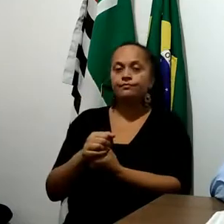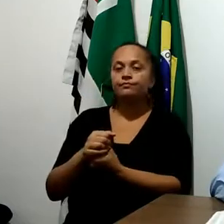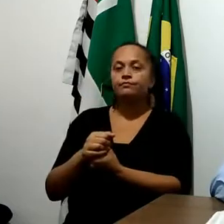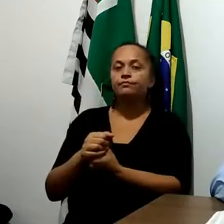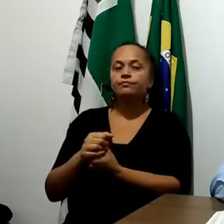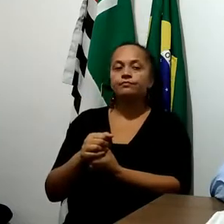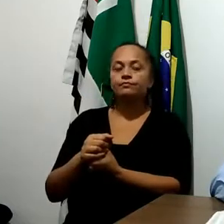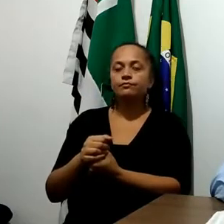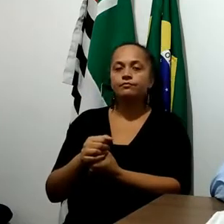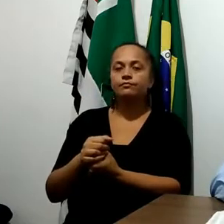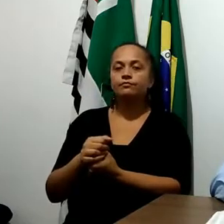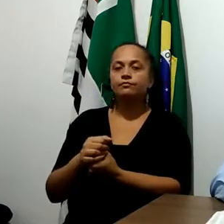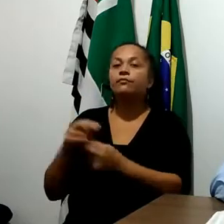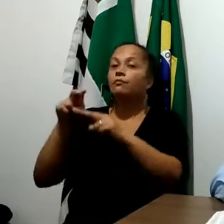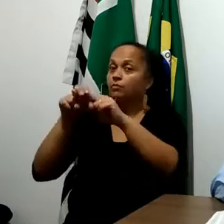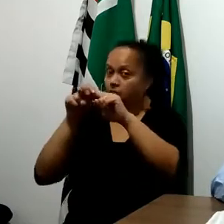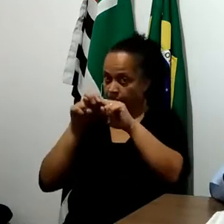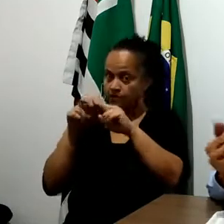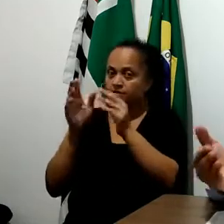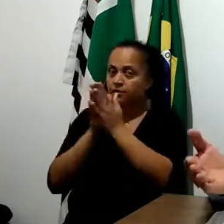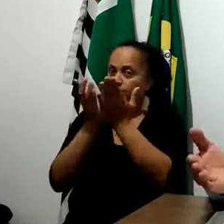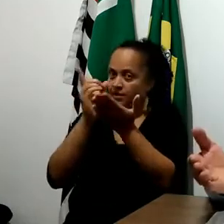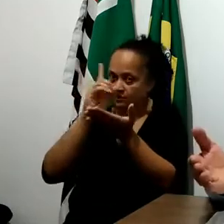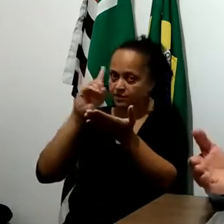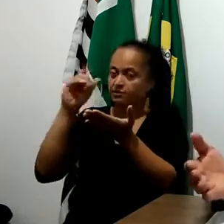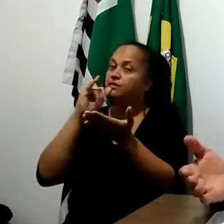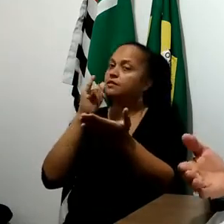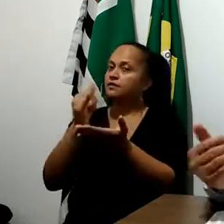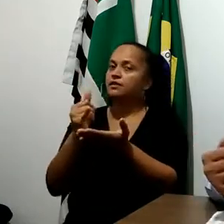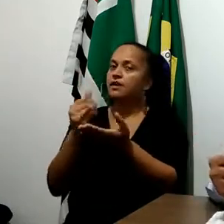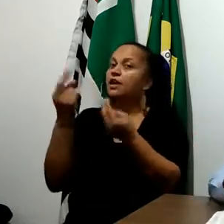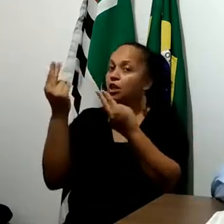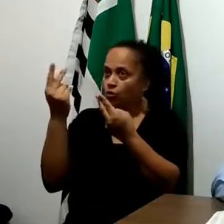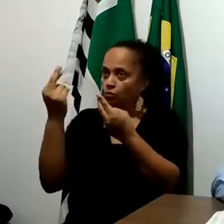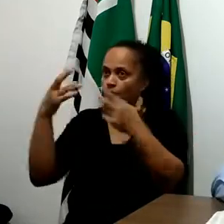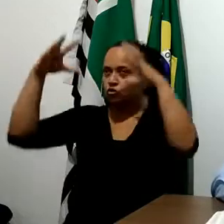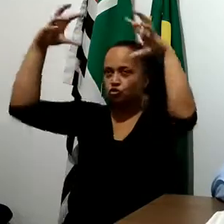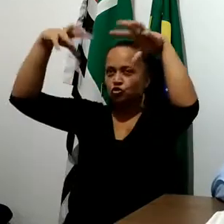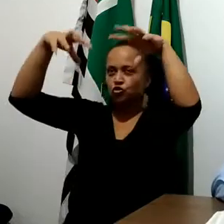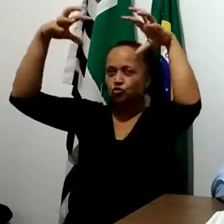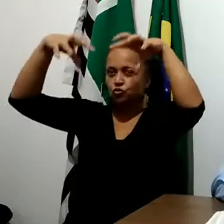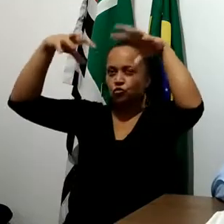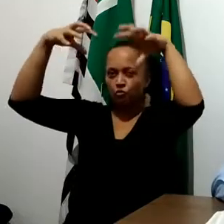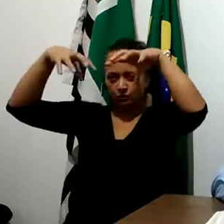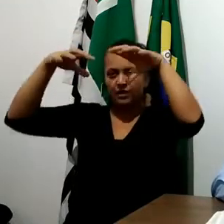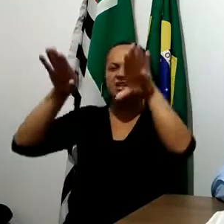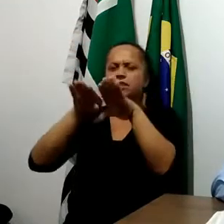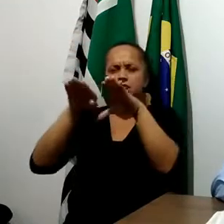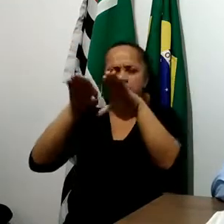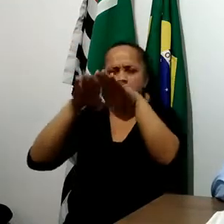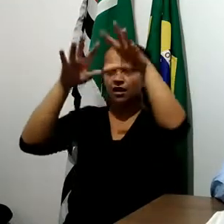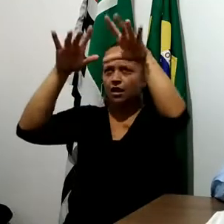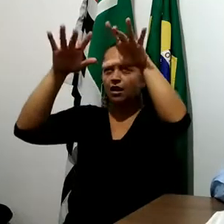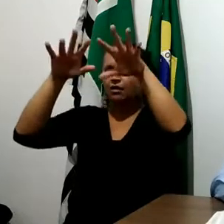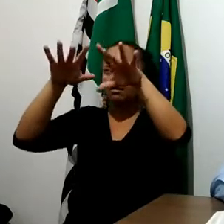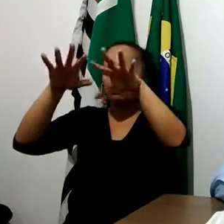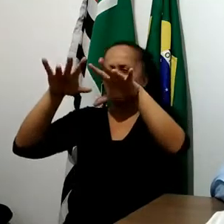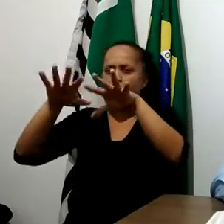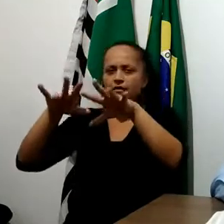que a Bíblia diz que assim como a chuva e a neve desce dos céus e para lá